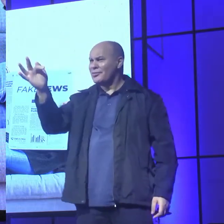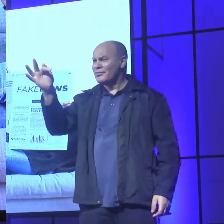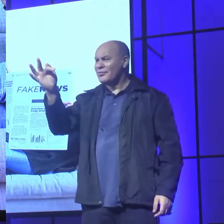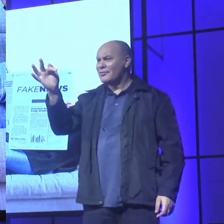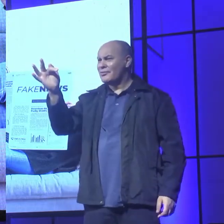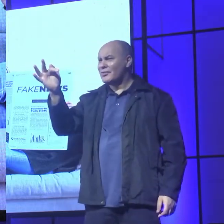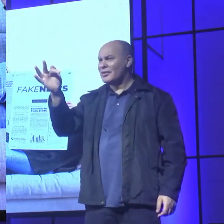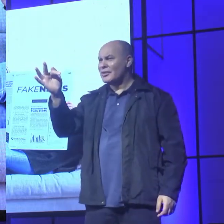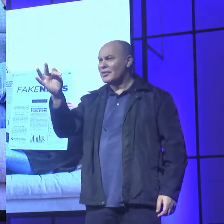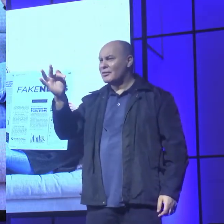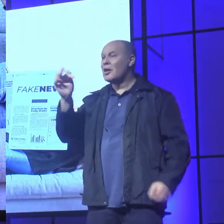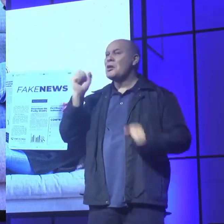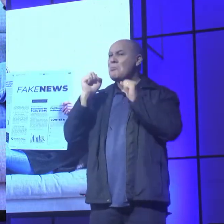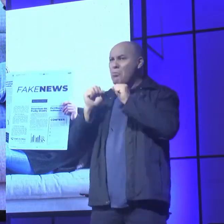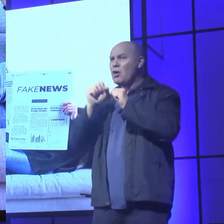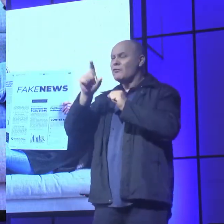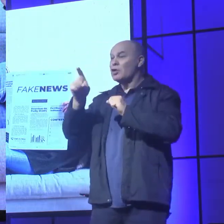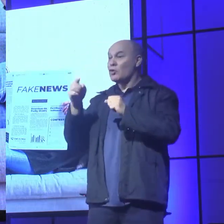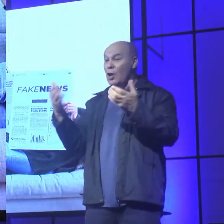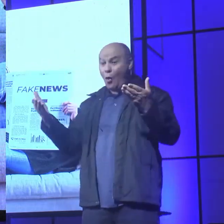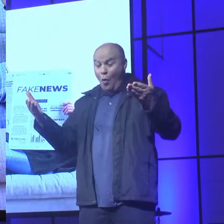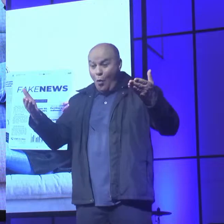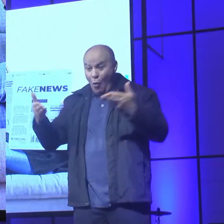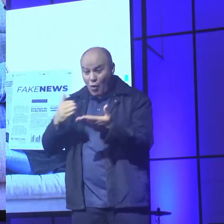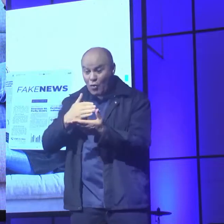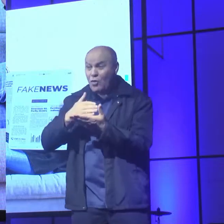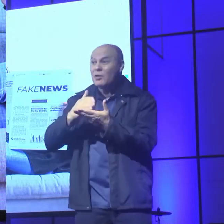e depende de você se decidir,